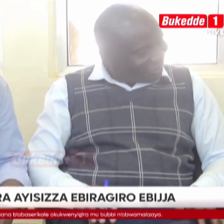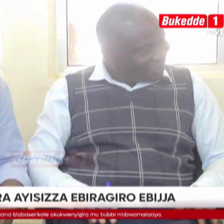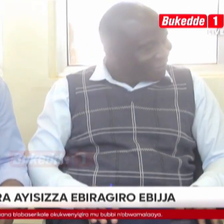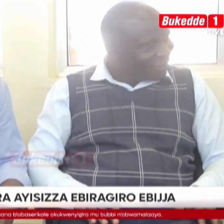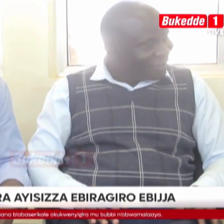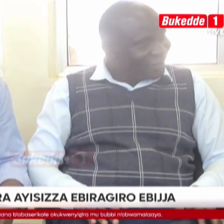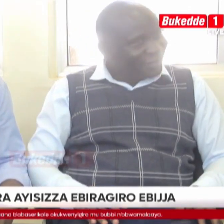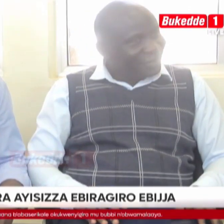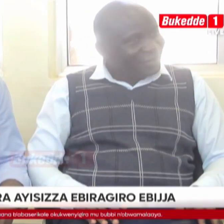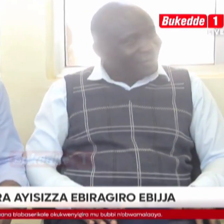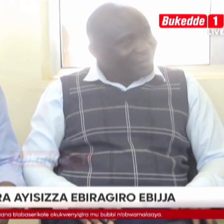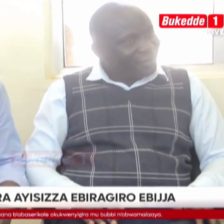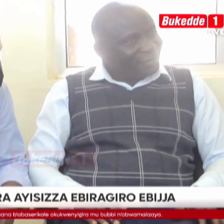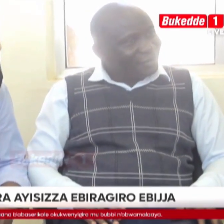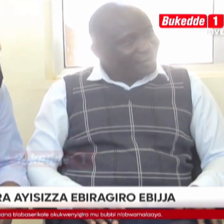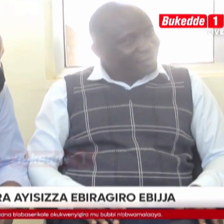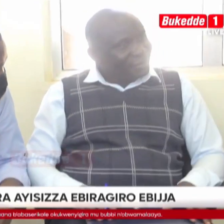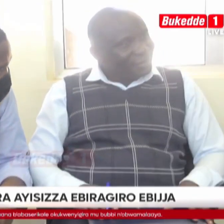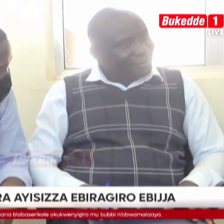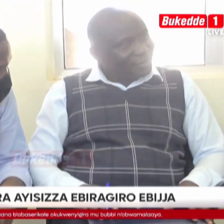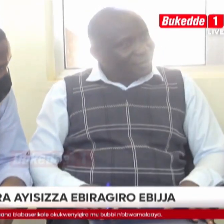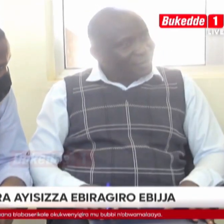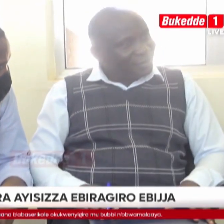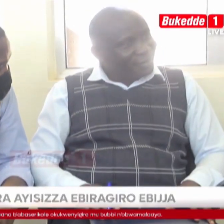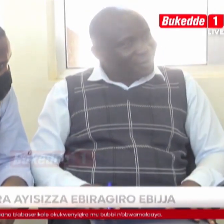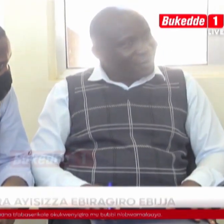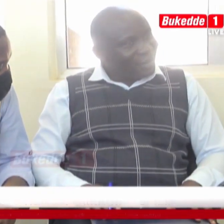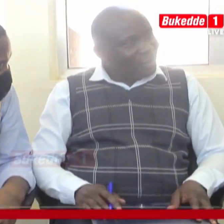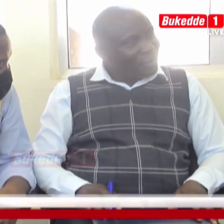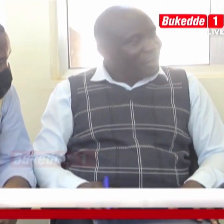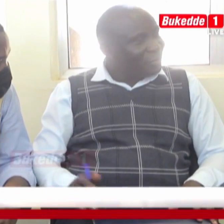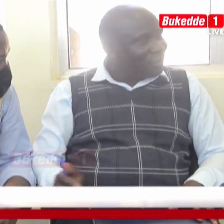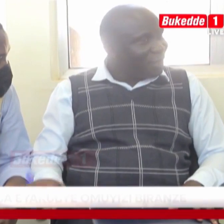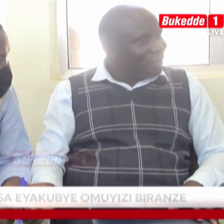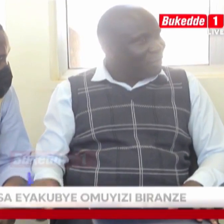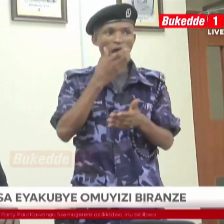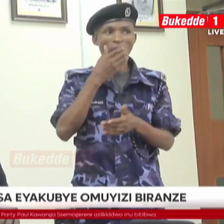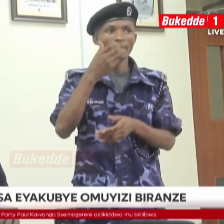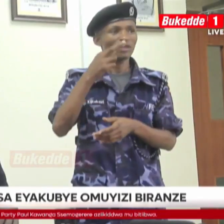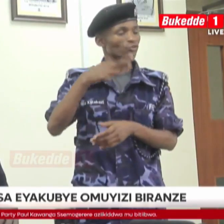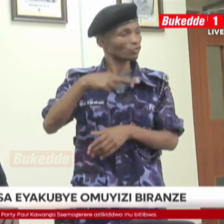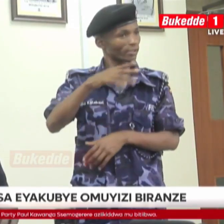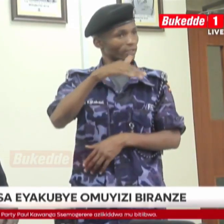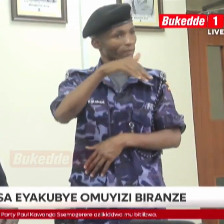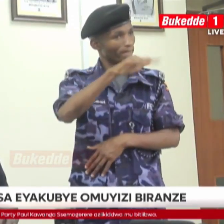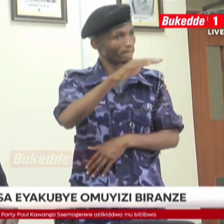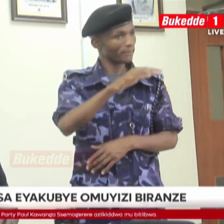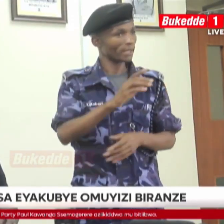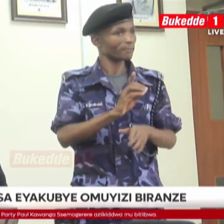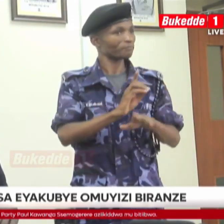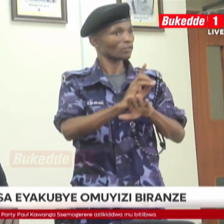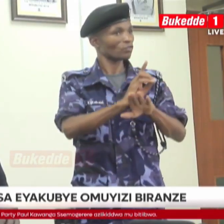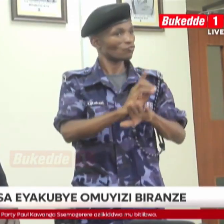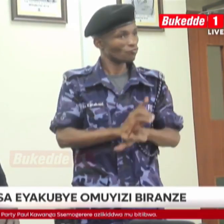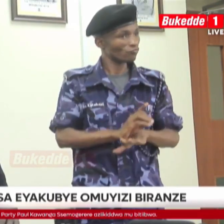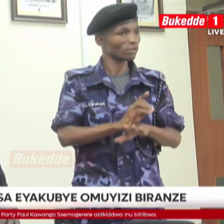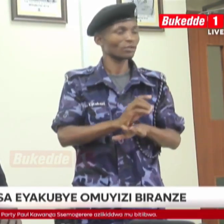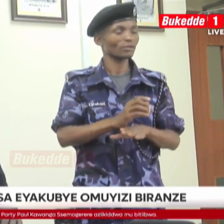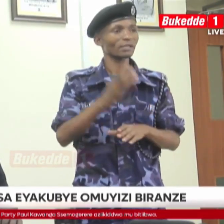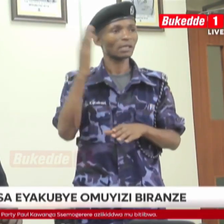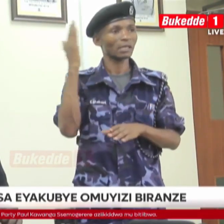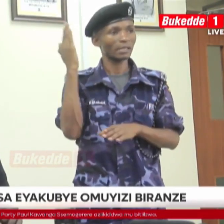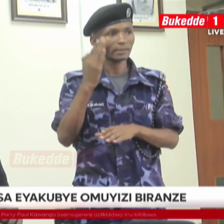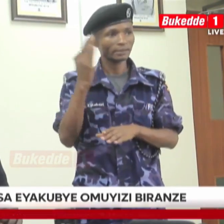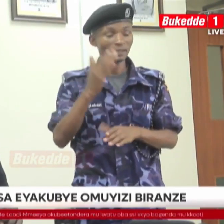abakakibwa omukwano n'okutulugunyizibwa okugenda ku kitebe ky'abambega ekibuli mbeekubira enduulu. Nga lisibuka ku ba lecturers